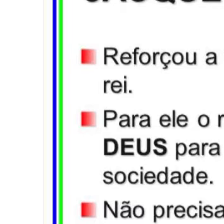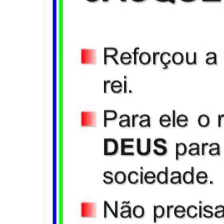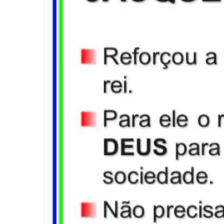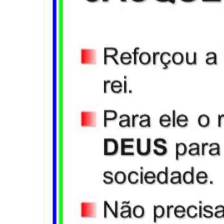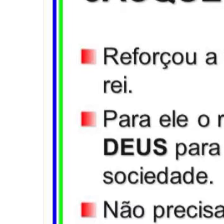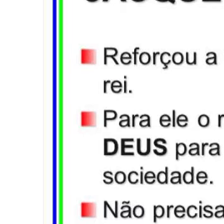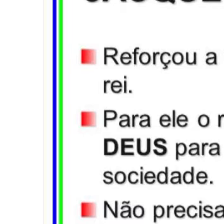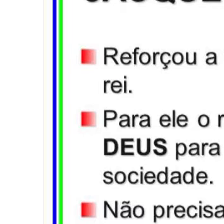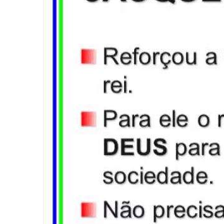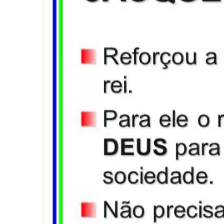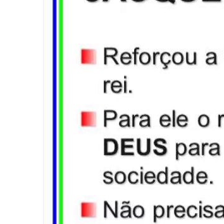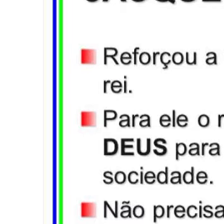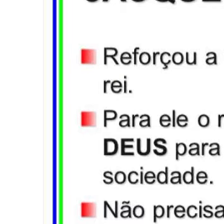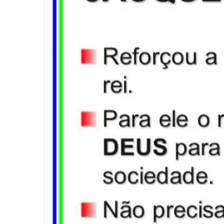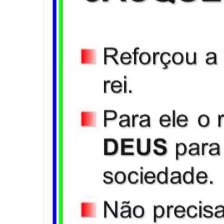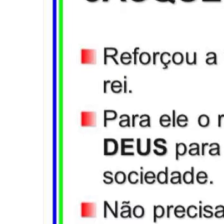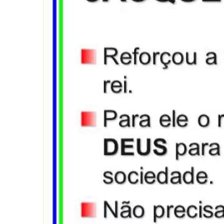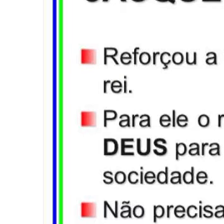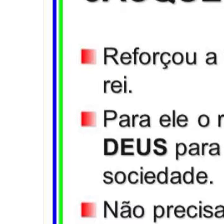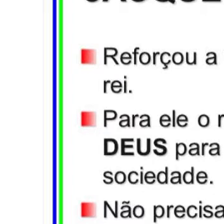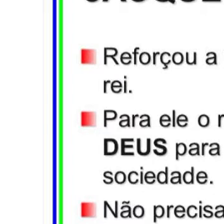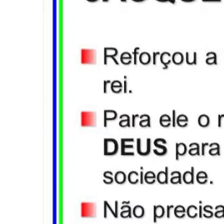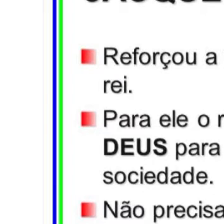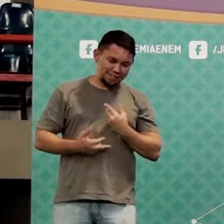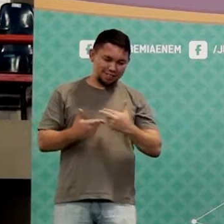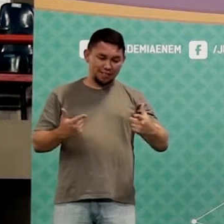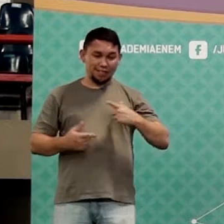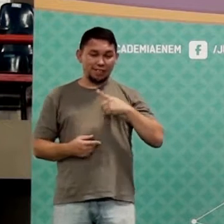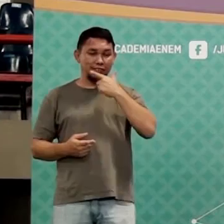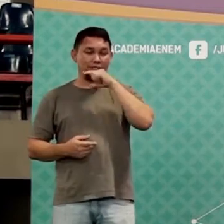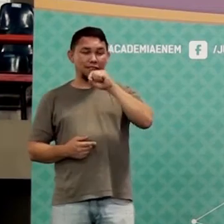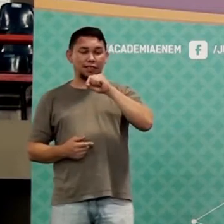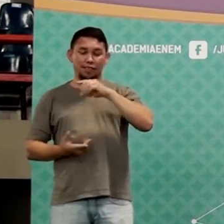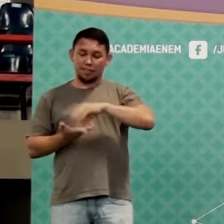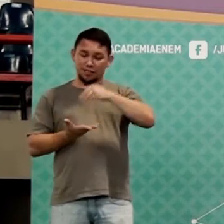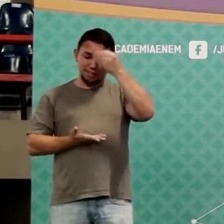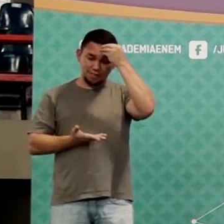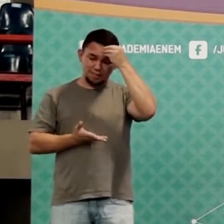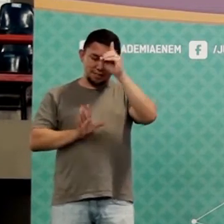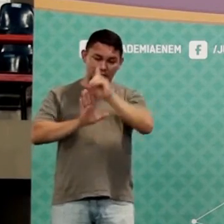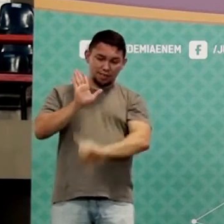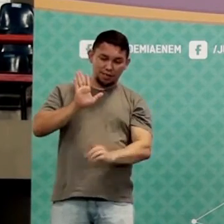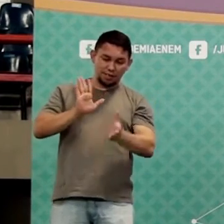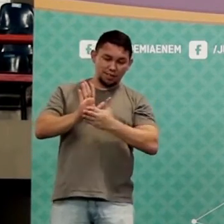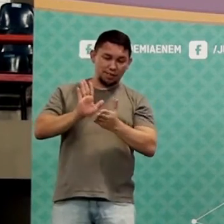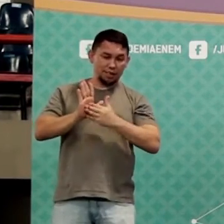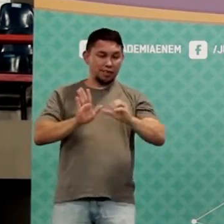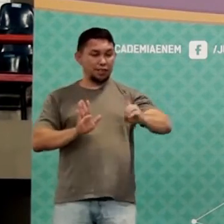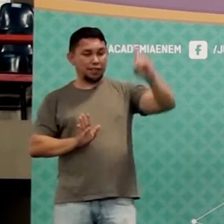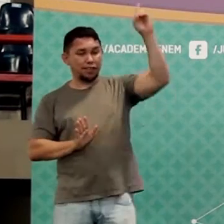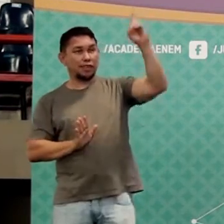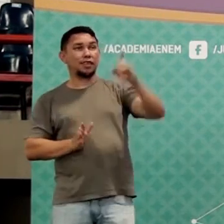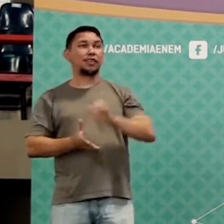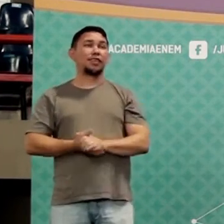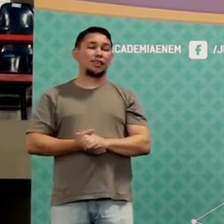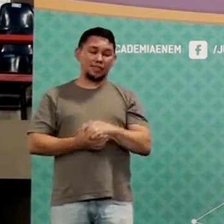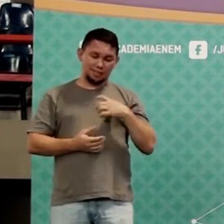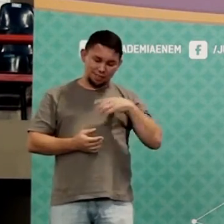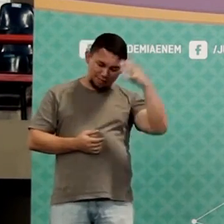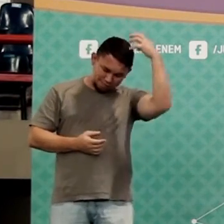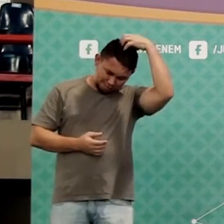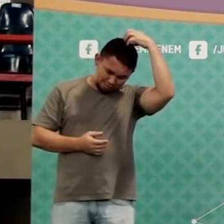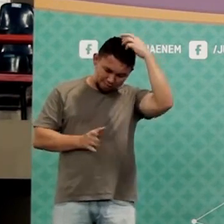representante na Terra. O Bussou também acredita nisso. E ele chama essa teoria de direito divino. O rei